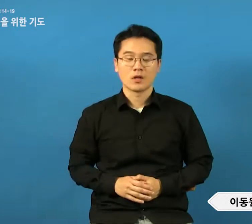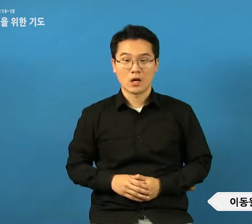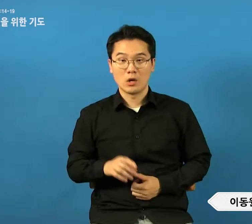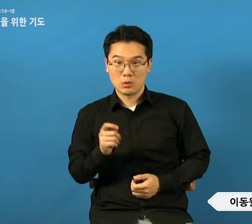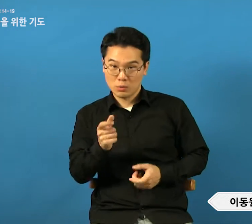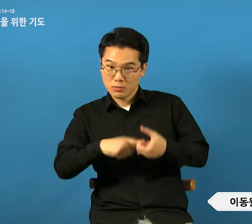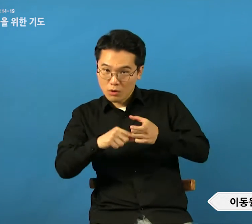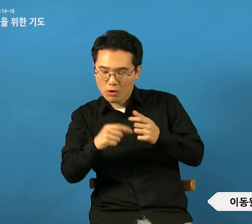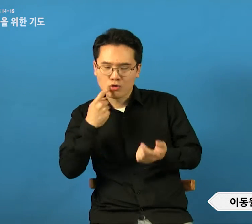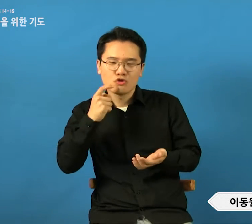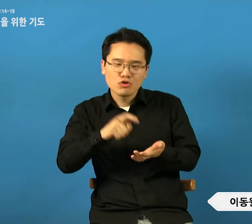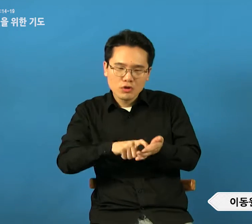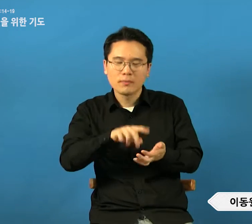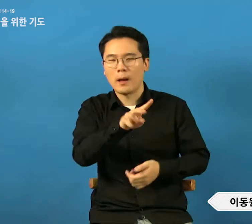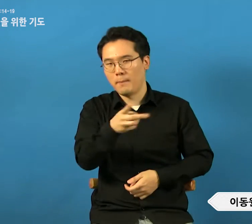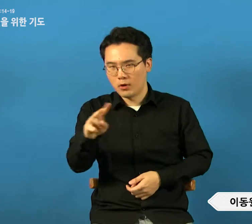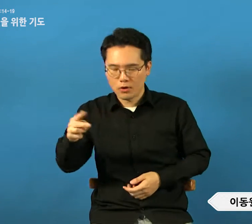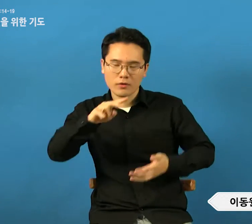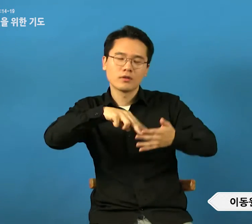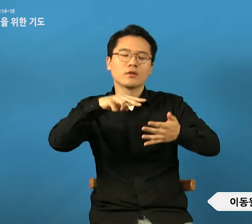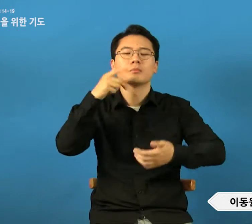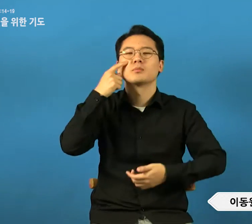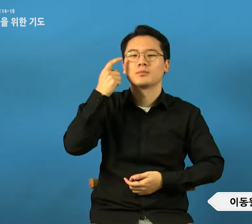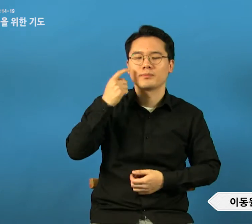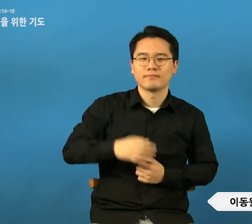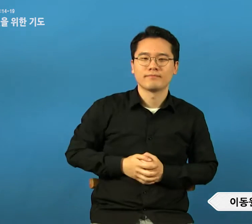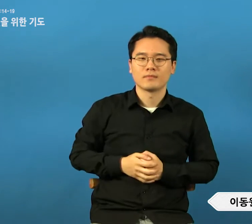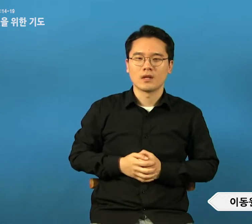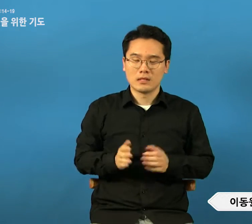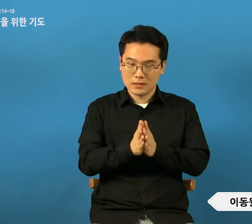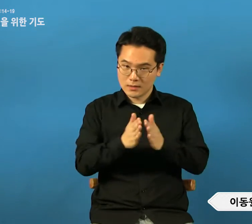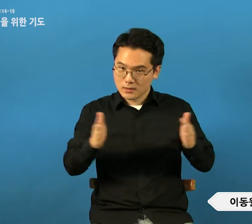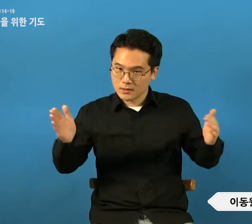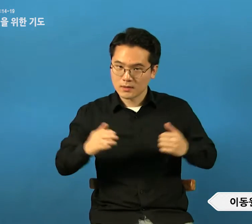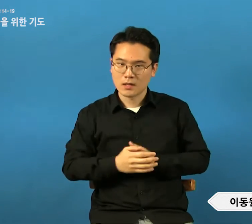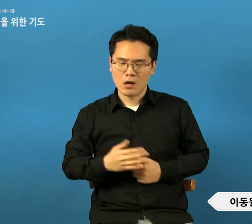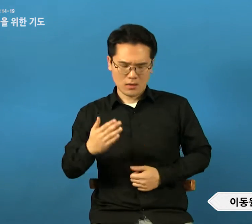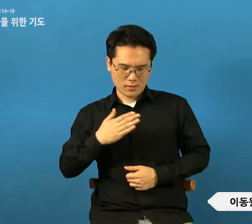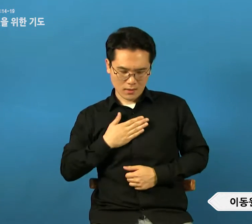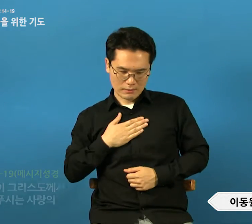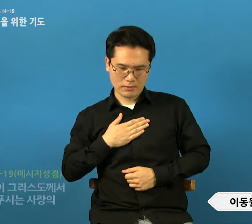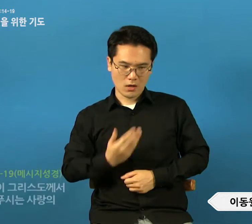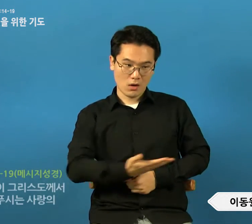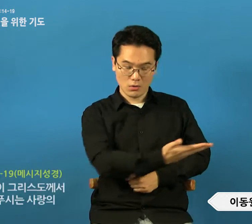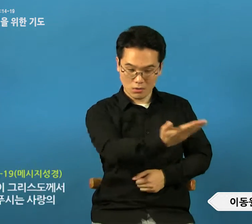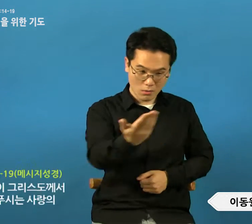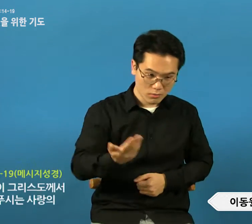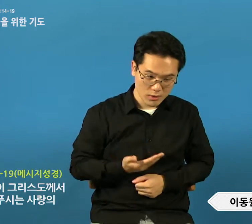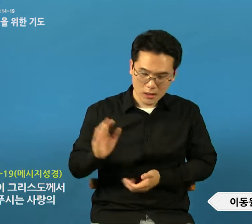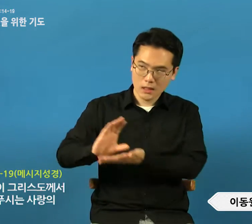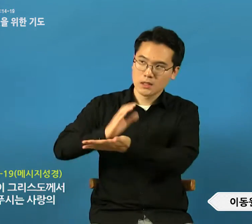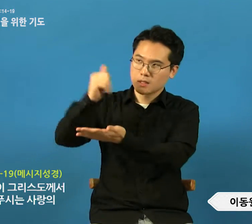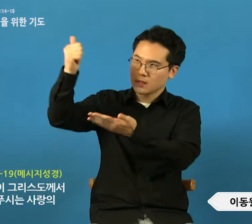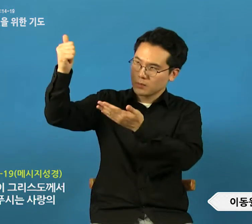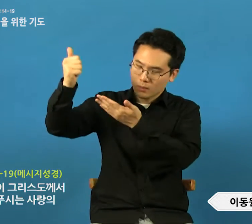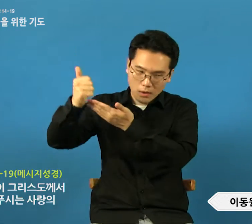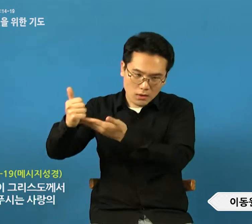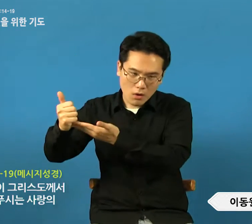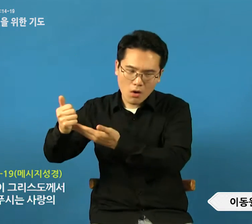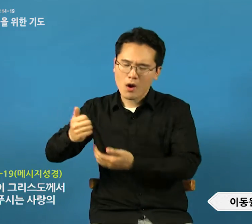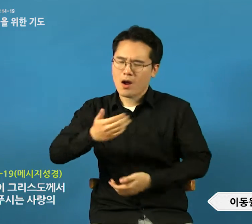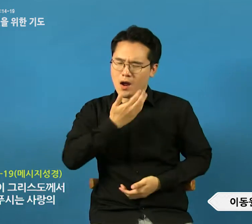실감나는 번역으로 한번 읽어보시죠. 자, 18절 19절이에요. 시작. 나는 여러분이